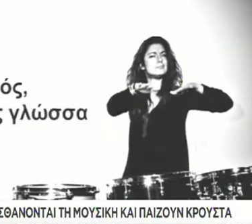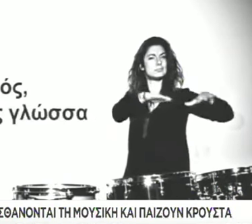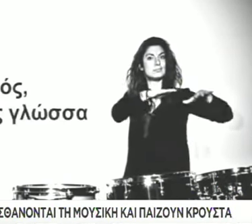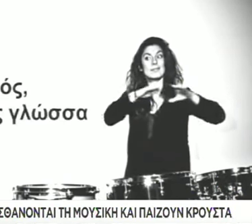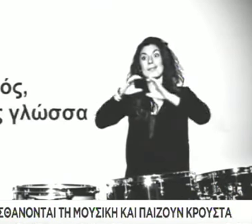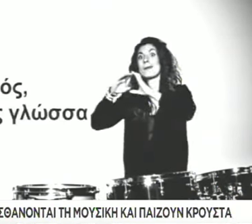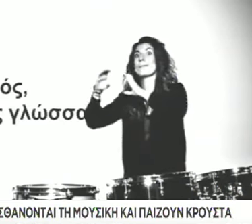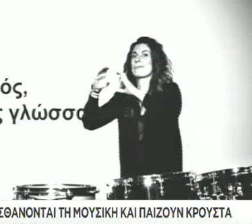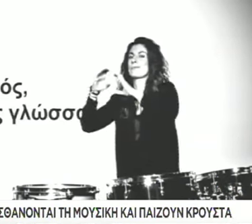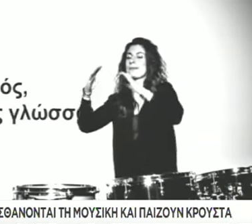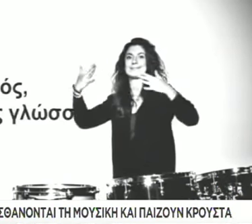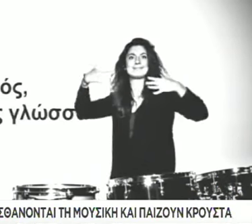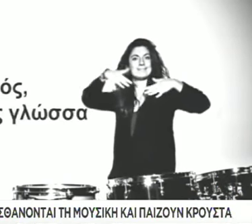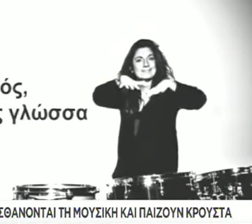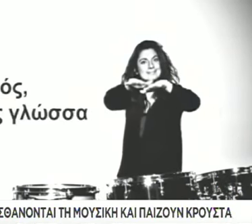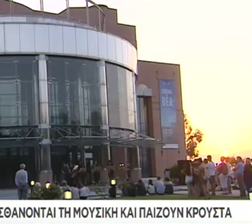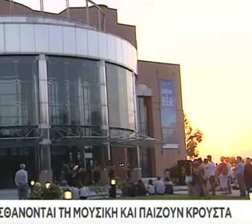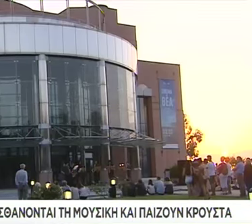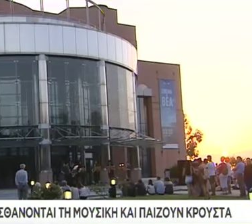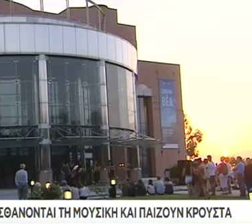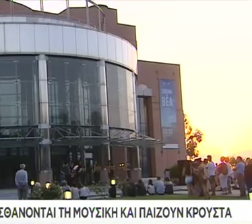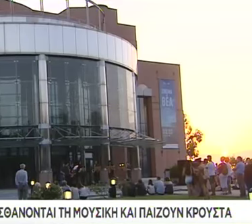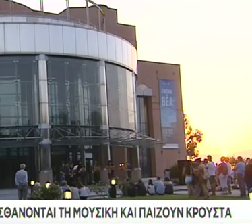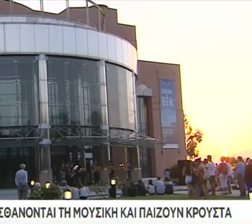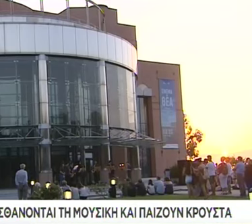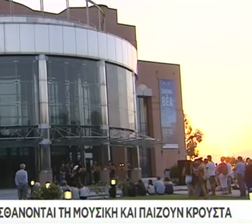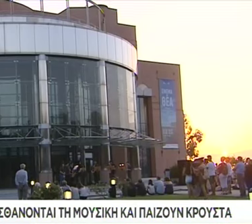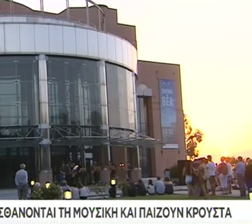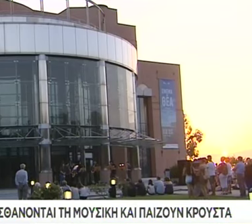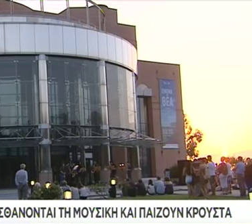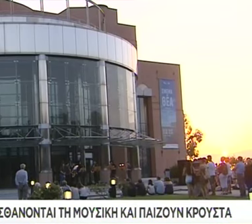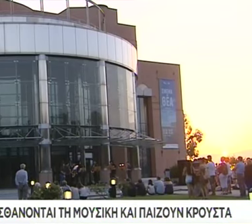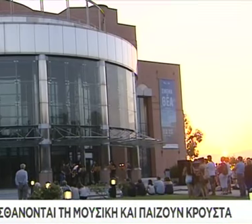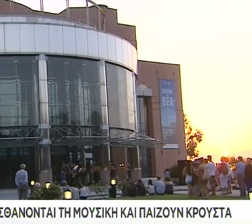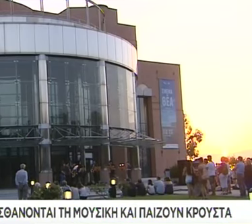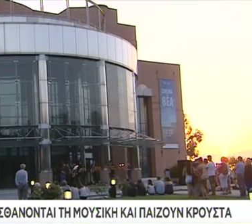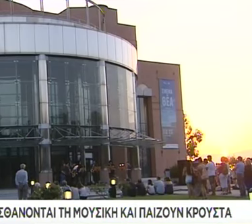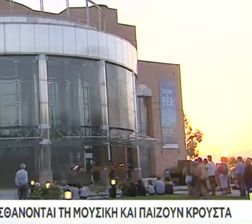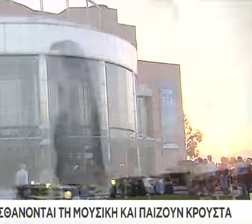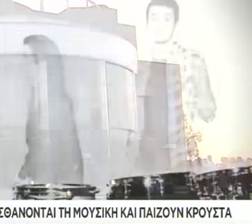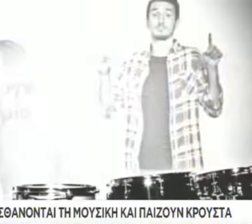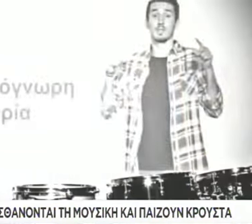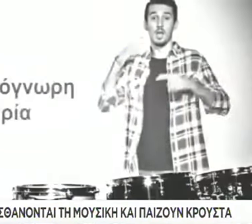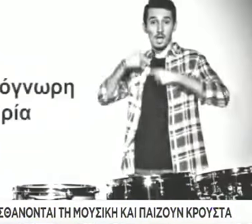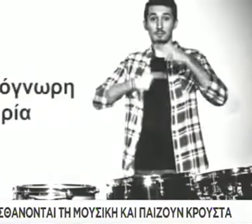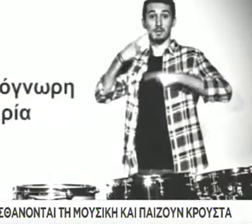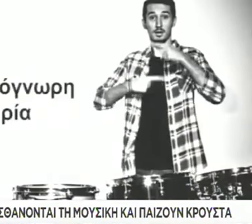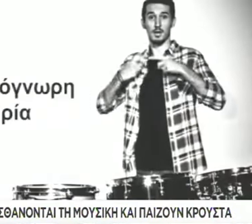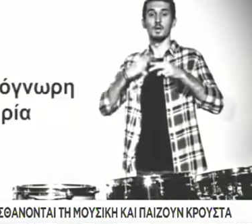καινοτόμως καλλιτεχνική και εκπαιδευτική δράση πραγματοποιείται στο Μέγαρο Μουσικής Θεσσαλονίκης, σε συνεργασία με το Τελόγλιο Ίδρυμα